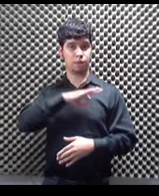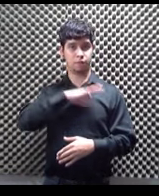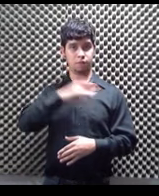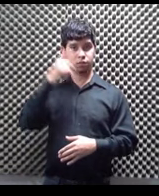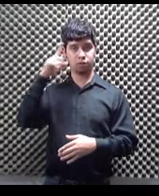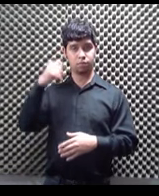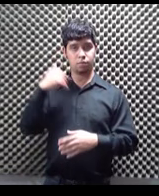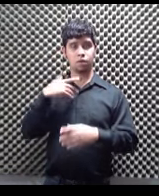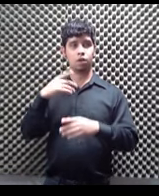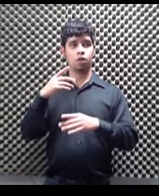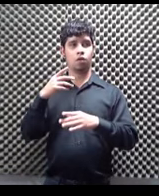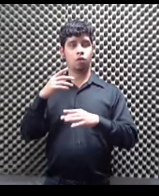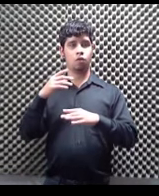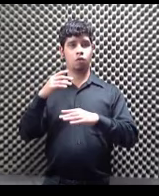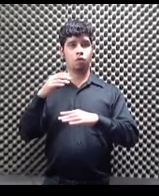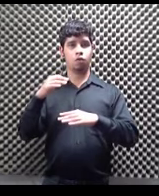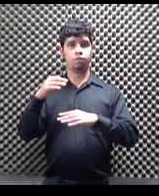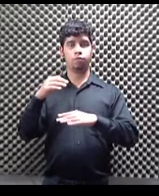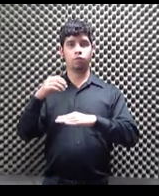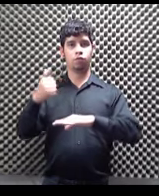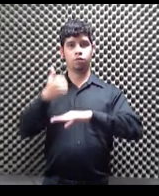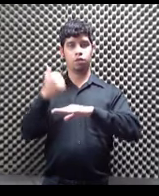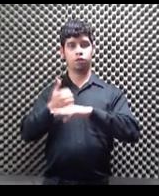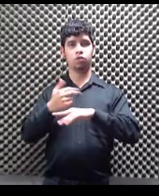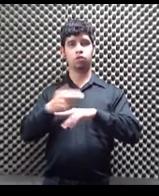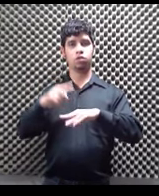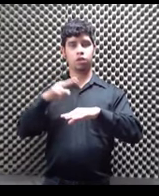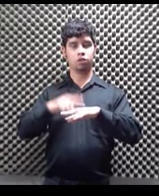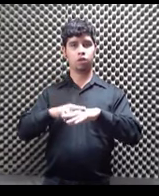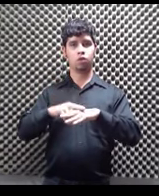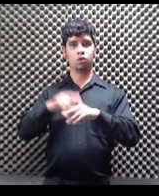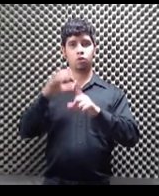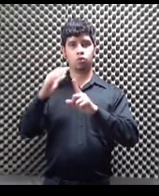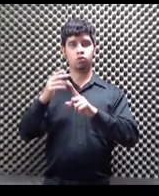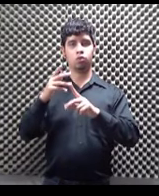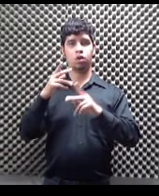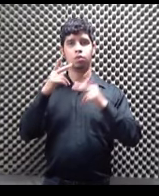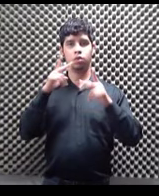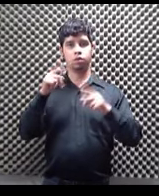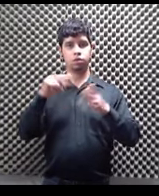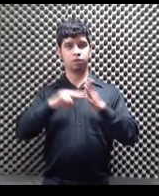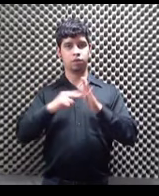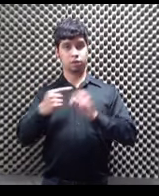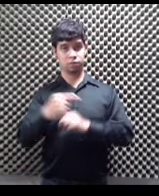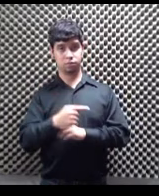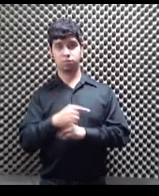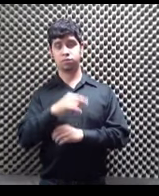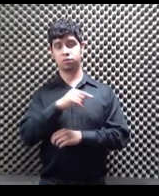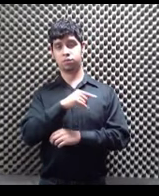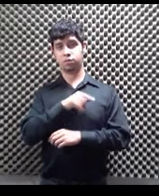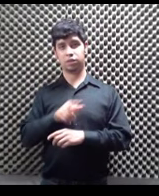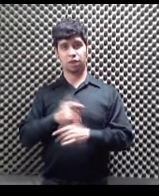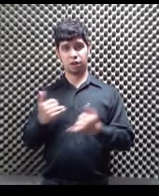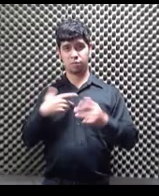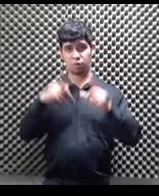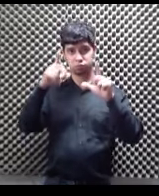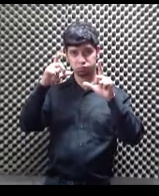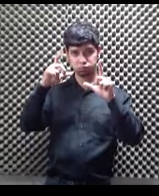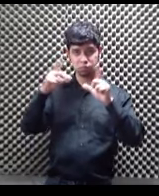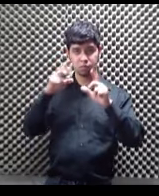la Cultura Popular. ¿Qué es nuestro amigo Javier Santiago? Aquel chico, claro, que está sacando la foto, mira. Y es